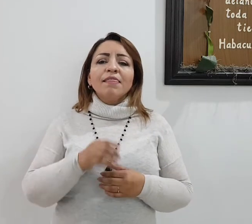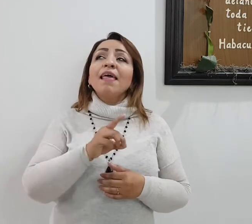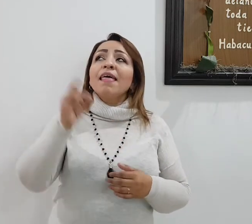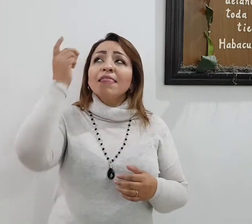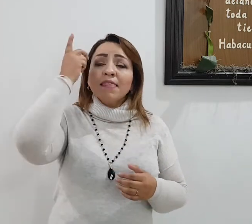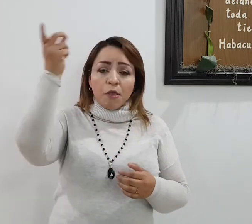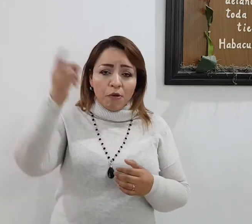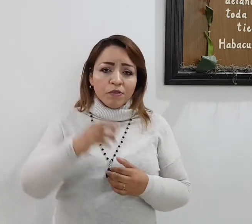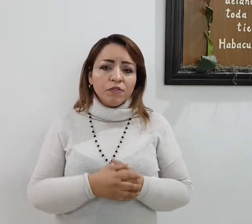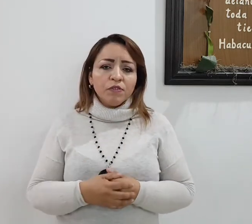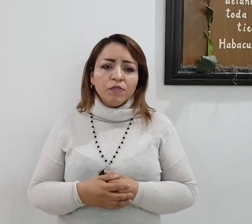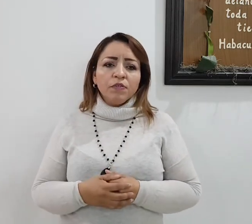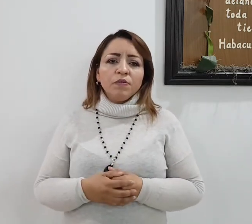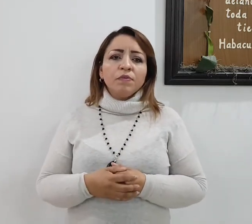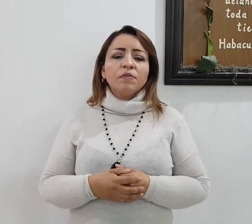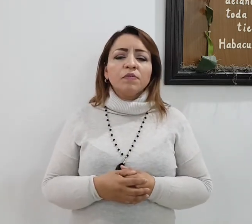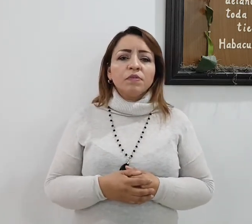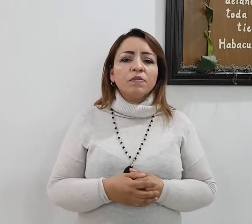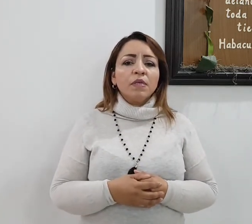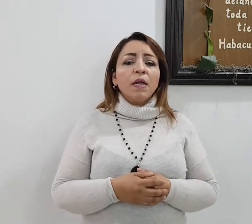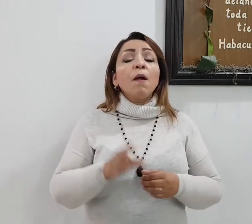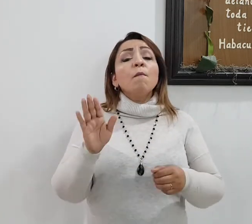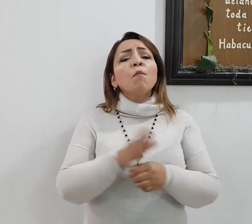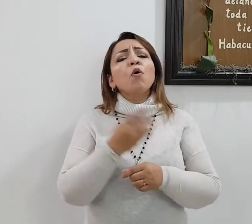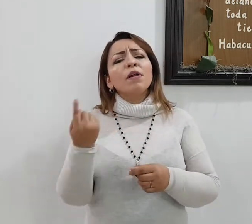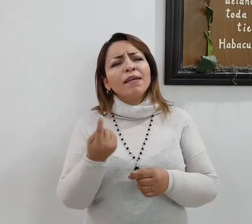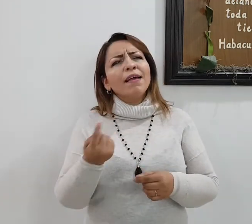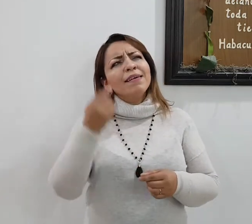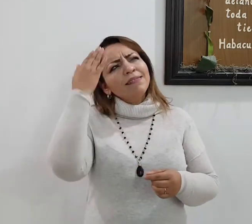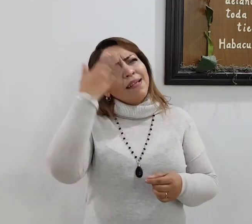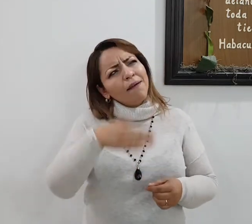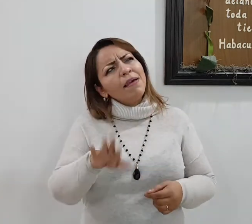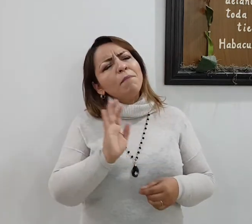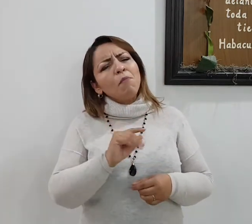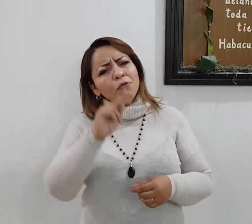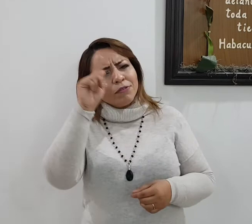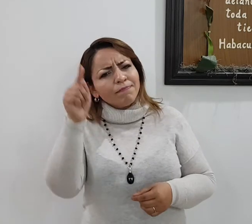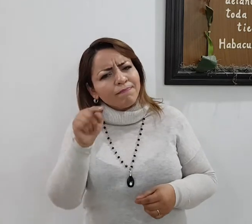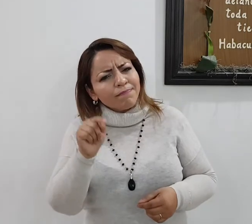por qué no lo sabemos? Porque ahí está la Biblia, y cuando decimos vámonos a la iglesia, la hacemos.